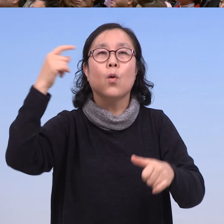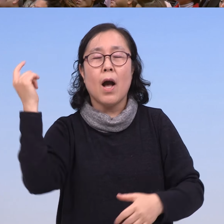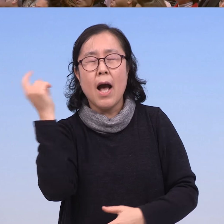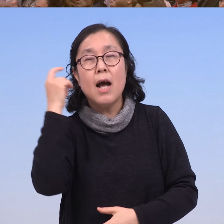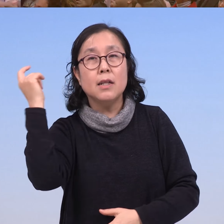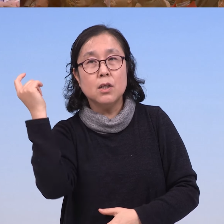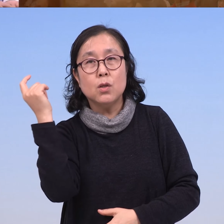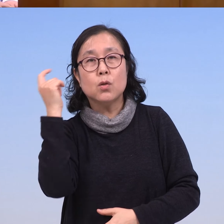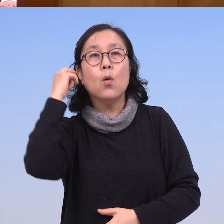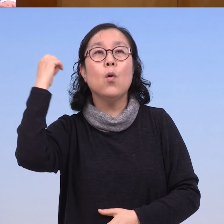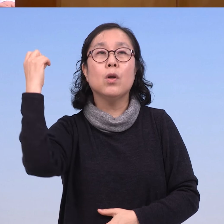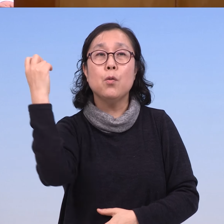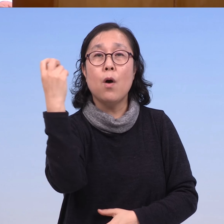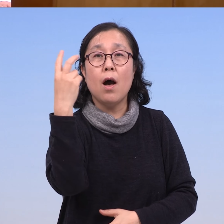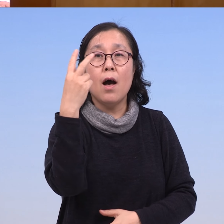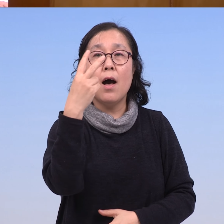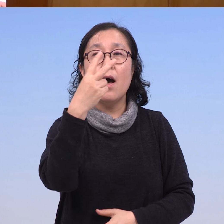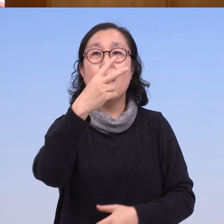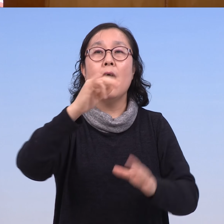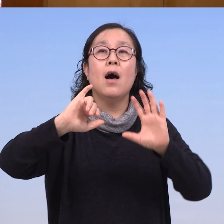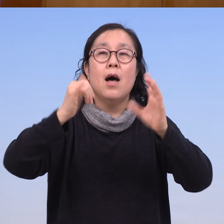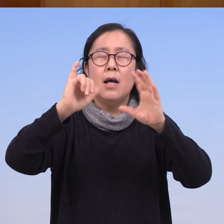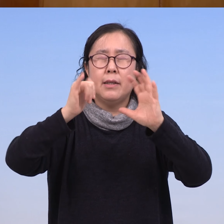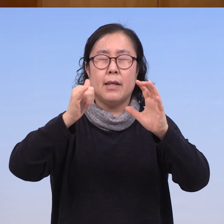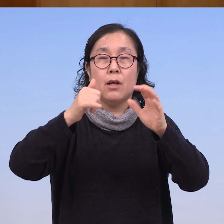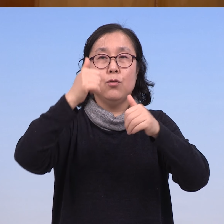조롱하는 소리와